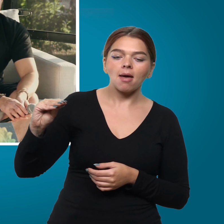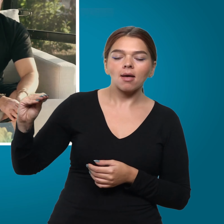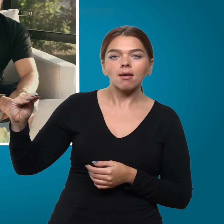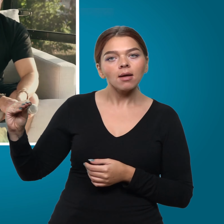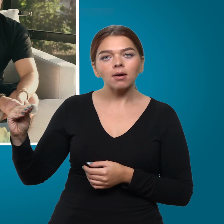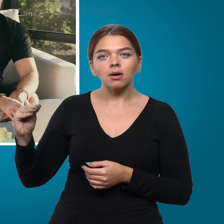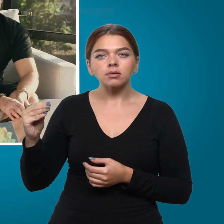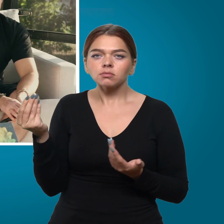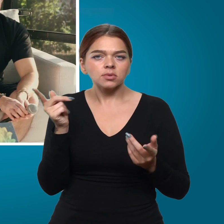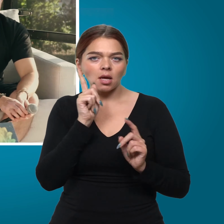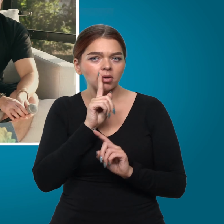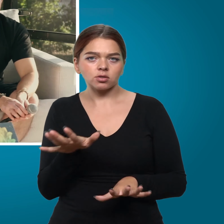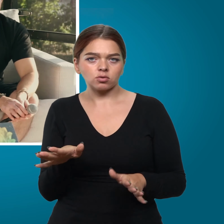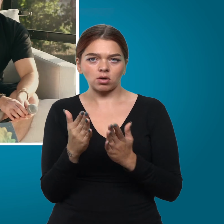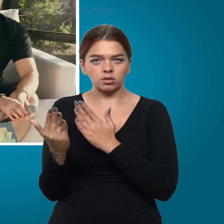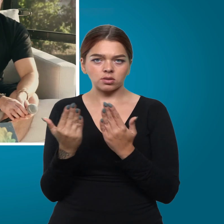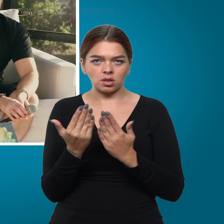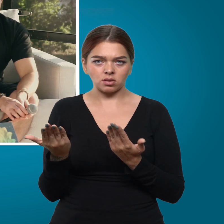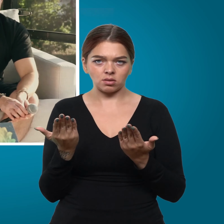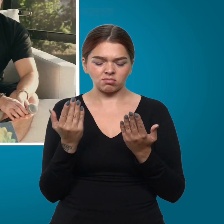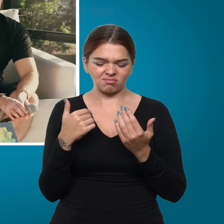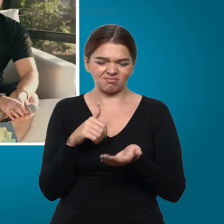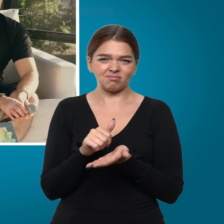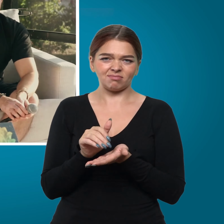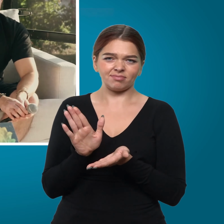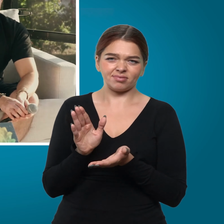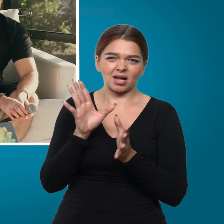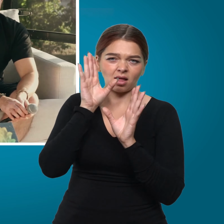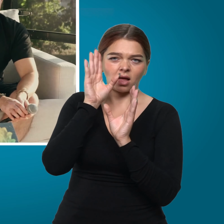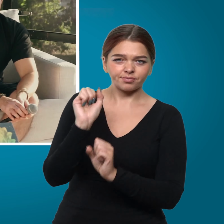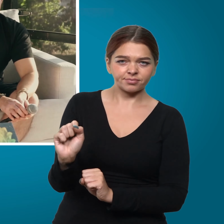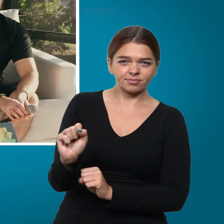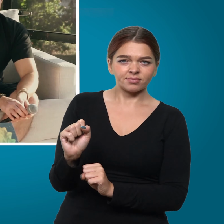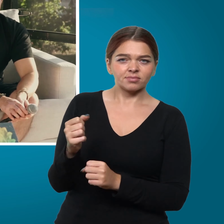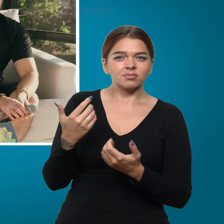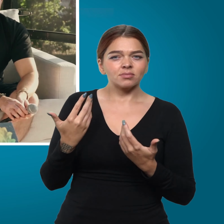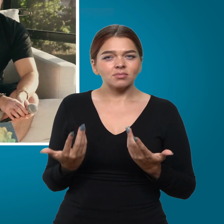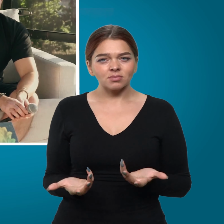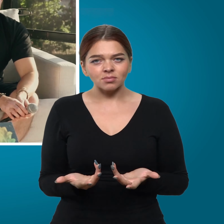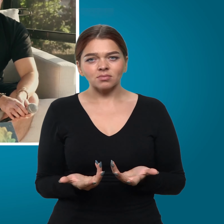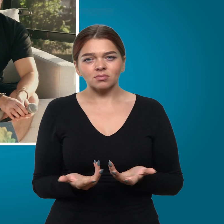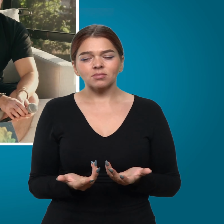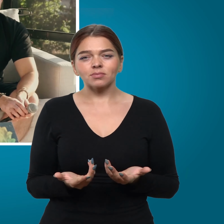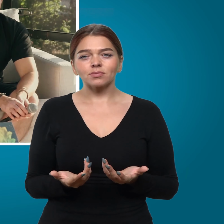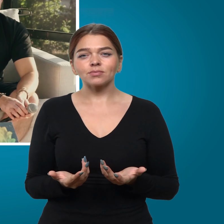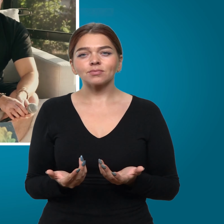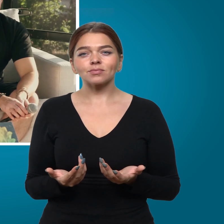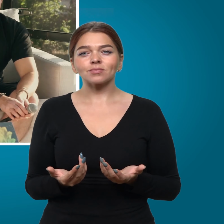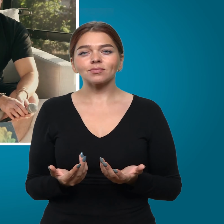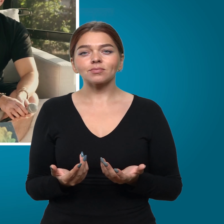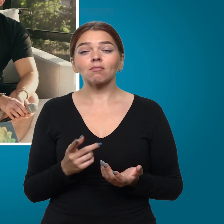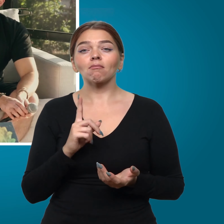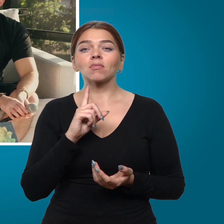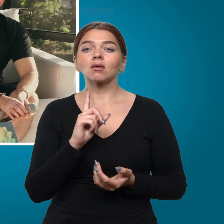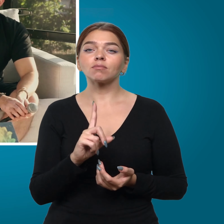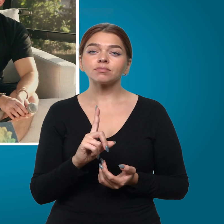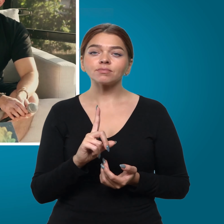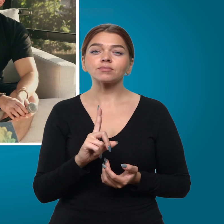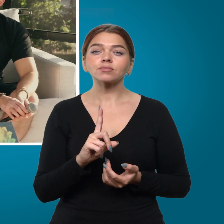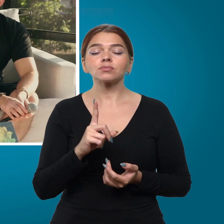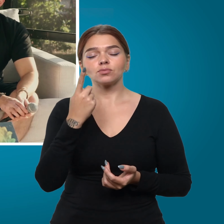būti ten visiškai nupoliruota, bet ten turėtų būti pakankamai sklandi, nes jeigu tu rašysi ir skaitai,